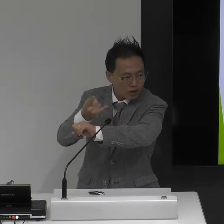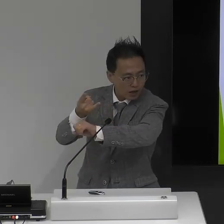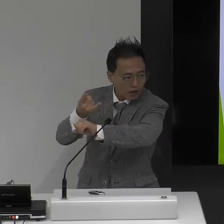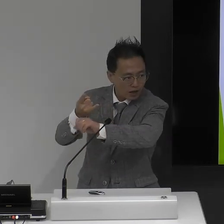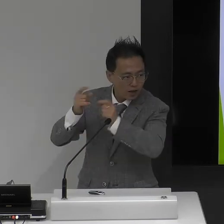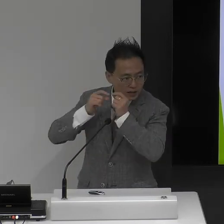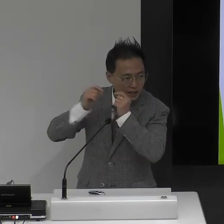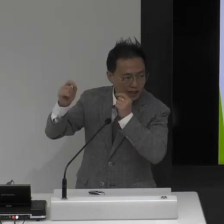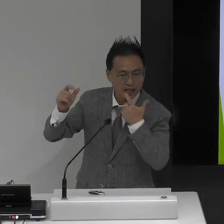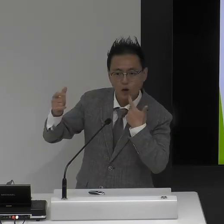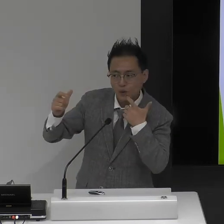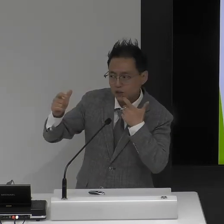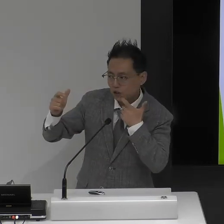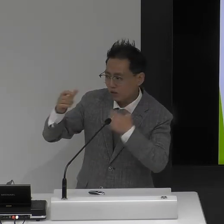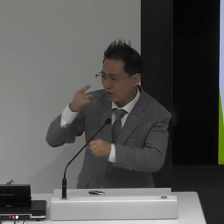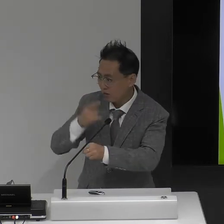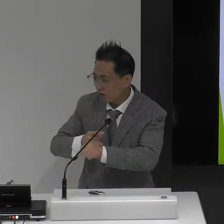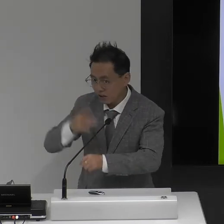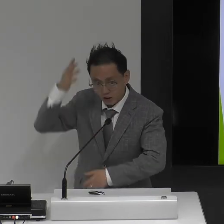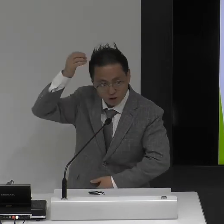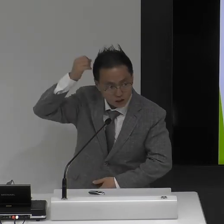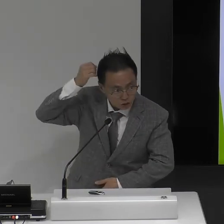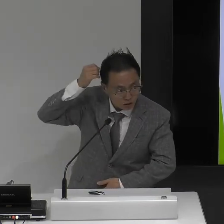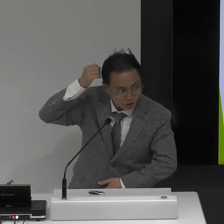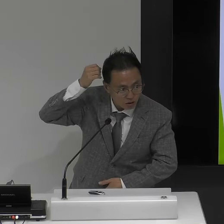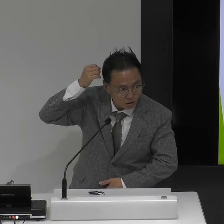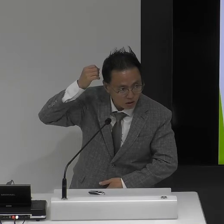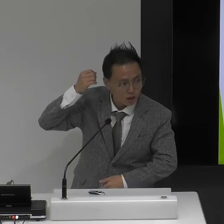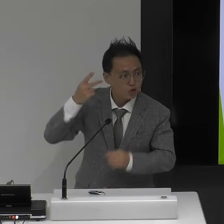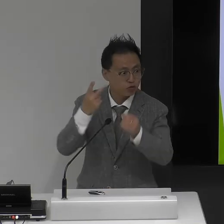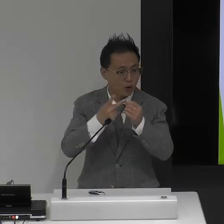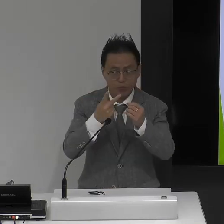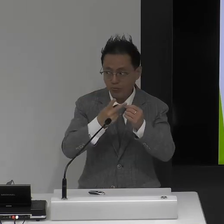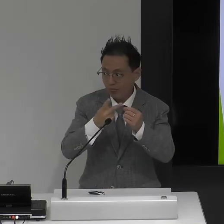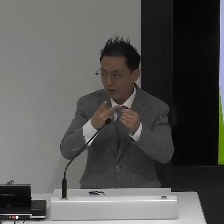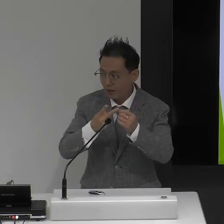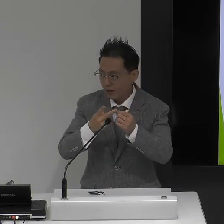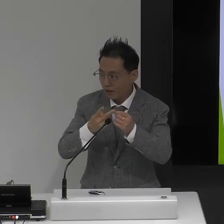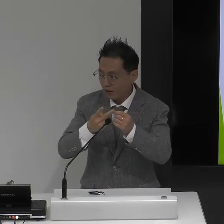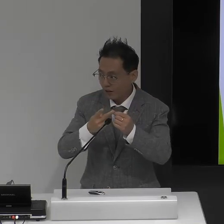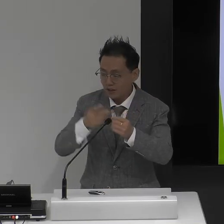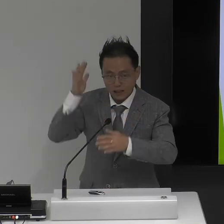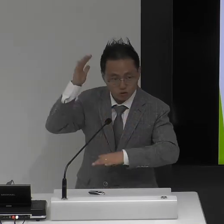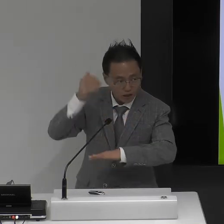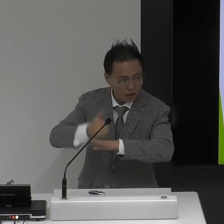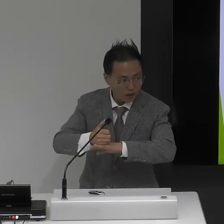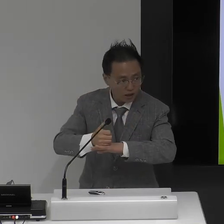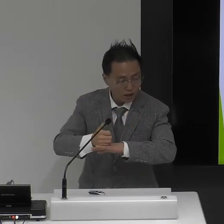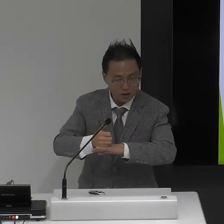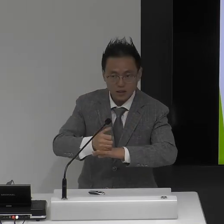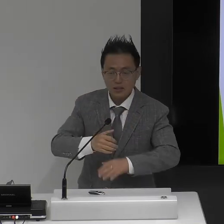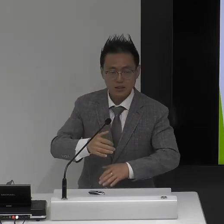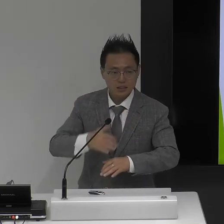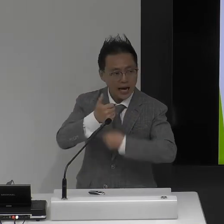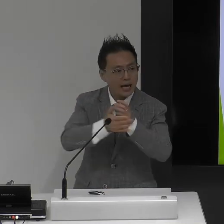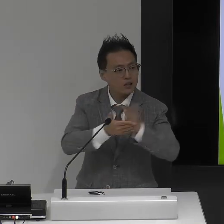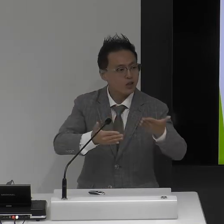에서한테 사기 야곱이 했어요. 기억나시죠? 네, 2번. 네, 나중에 한글